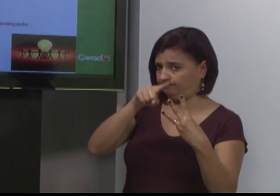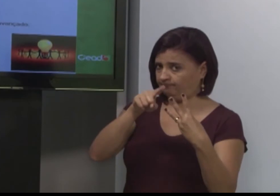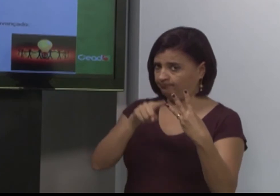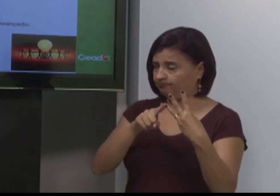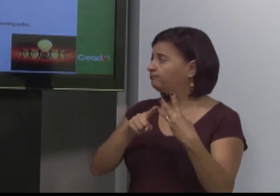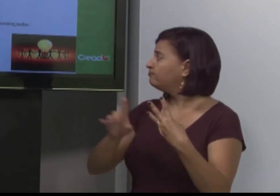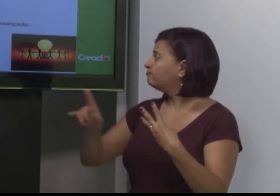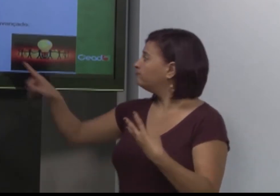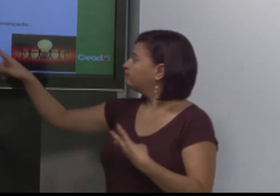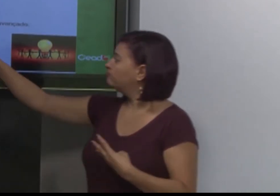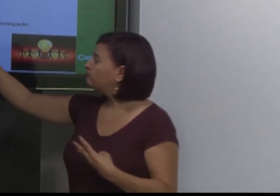Existem